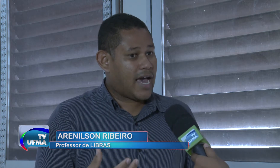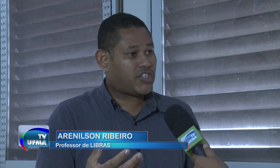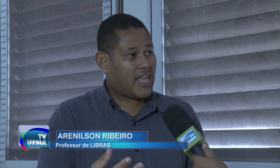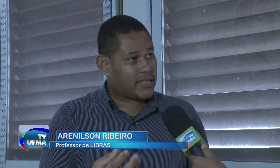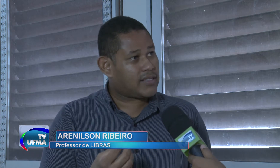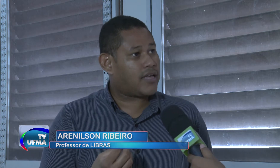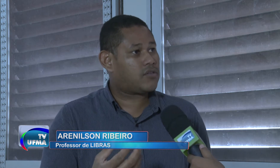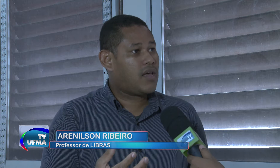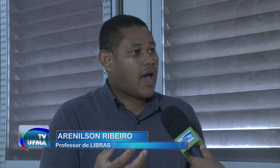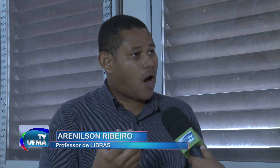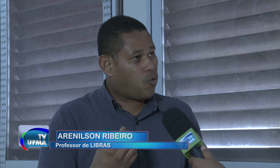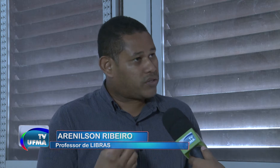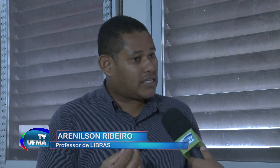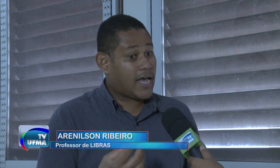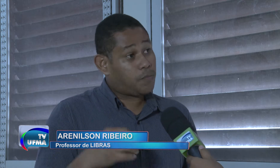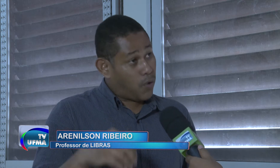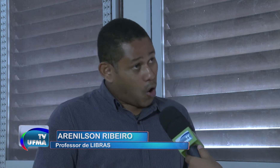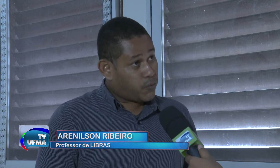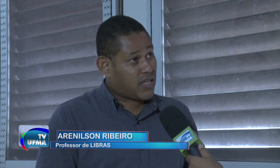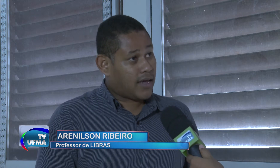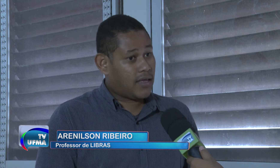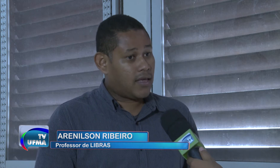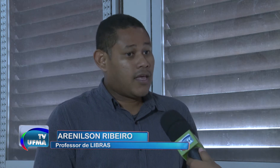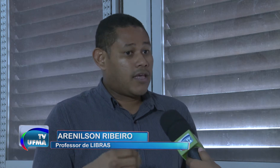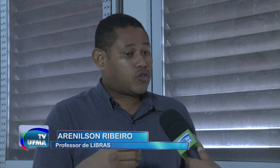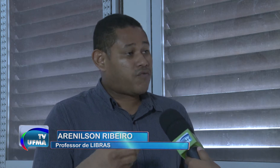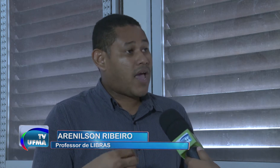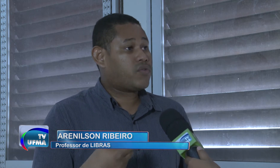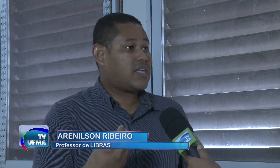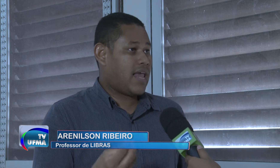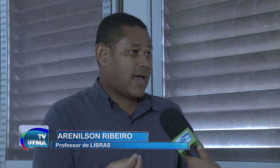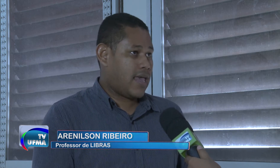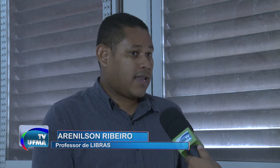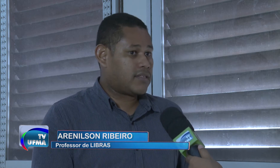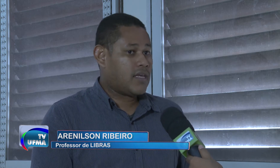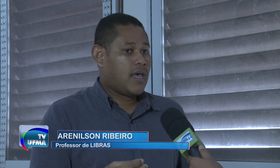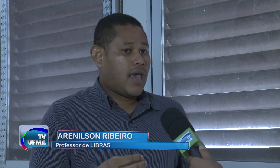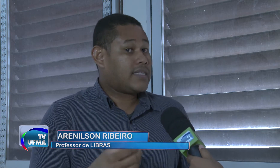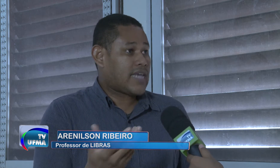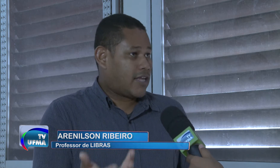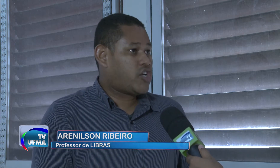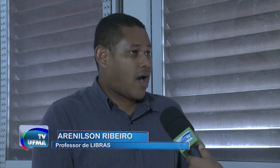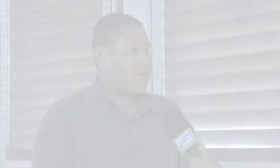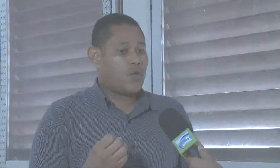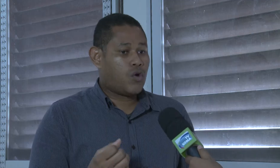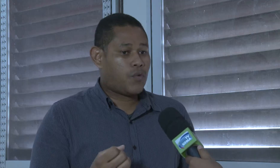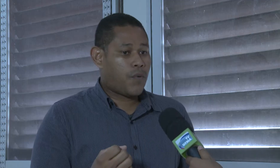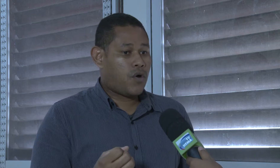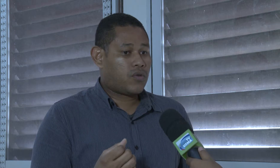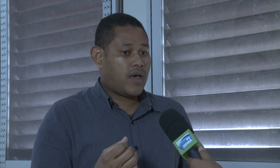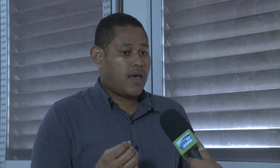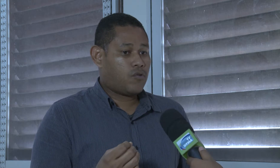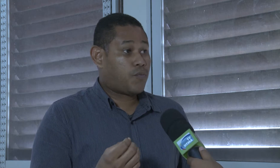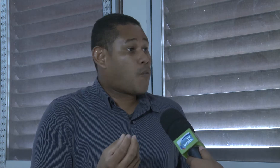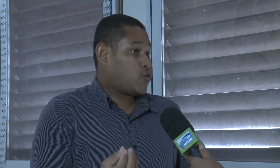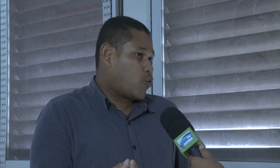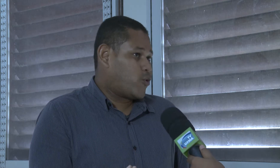acesso a alguns sinais próprios daqui e isso vai auxiliar a ele em sala de aula e um outro ponto é o próprio surdos